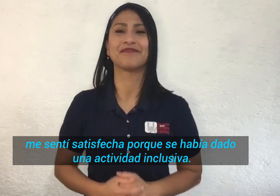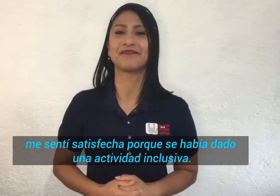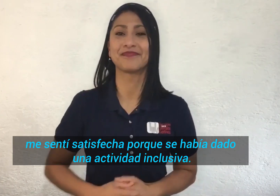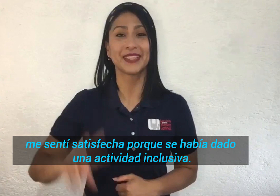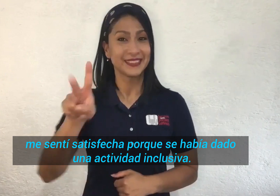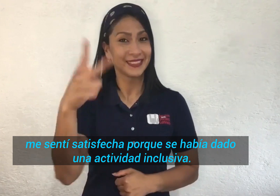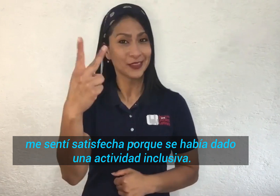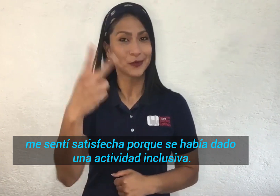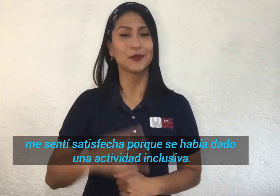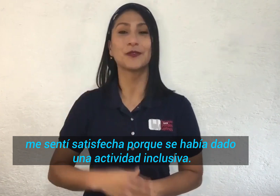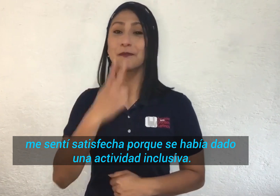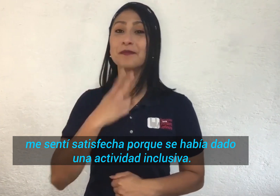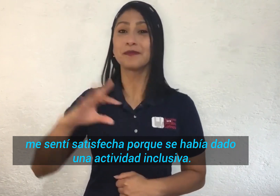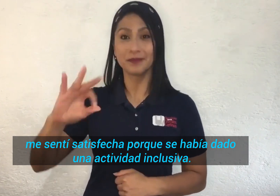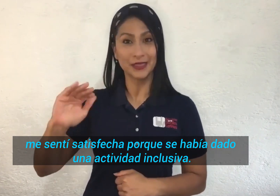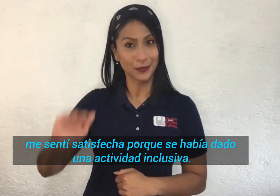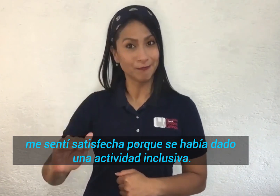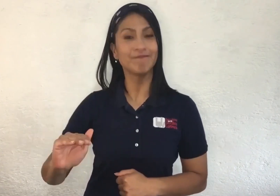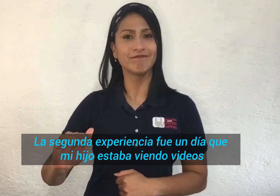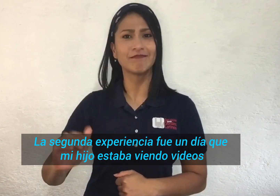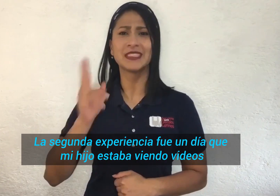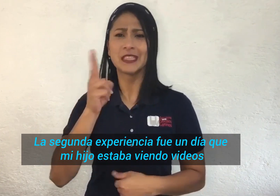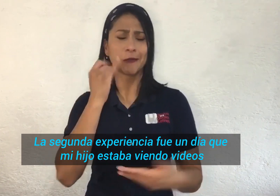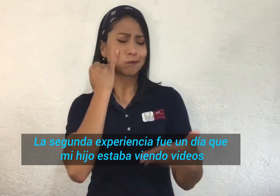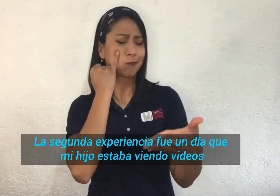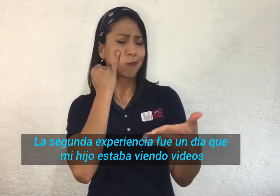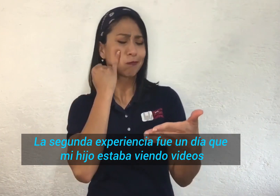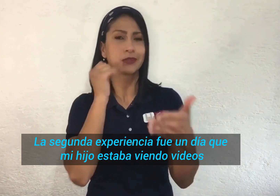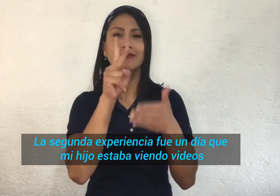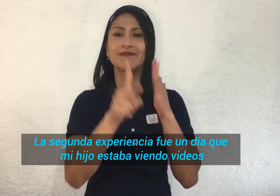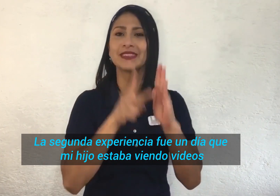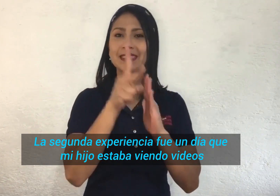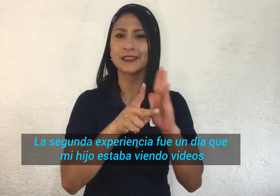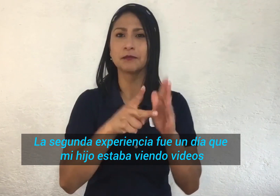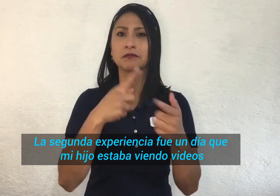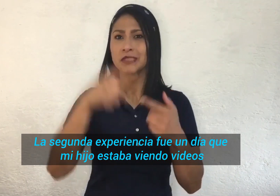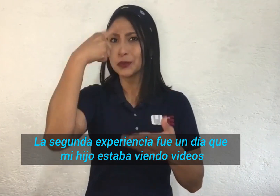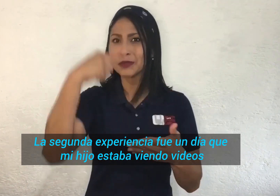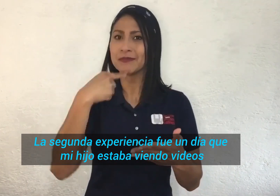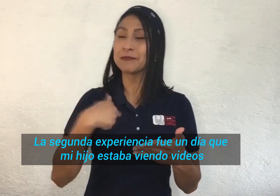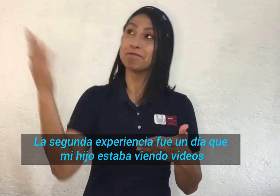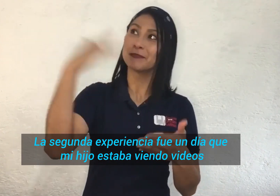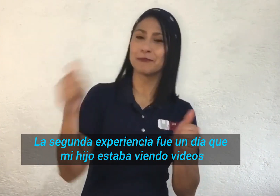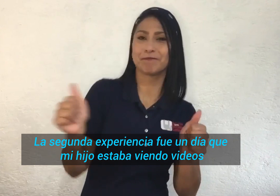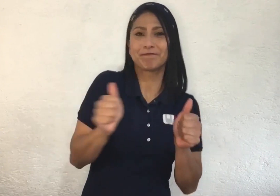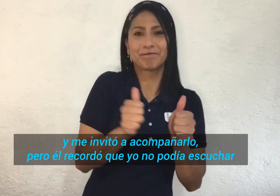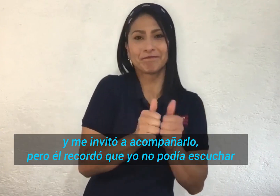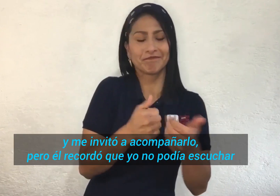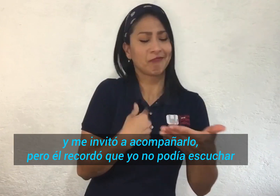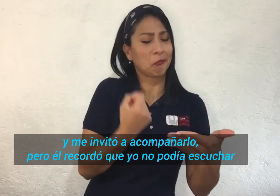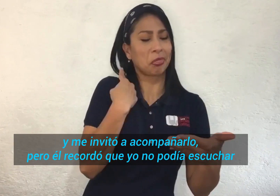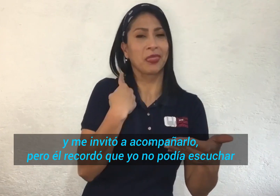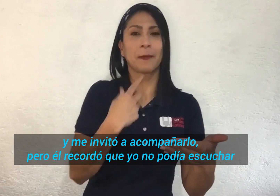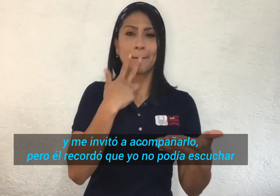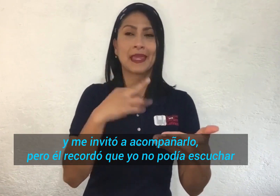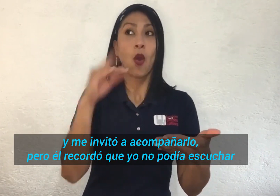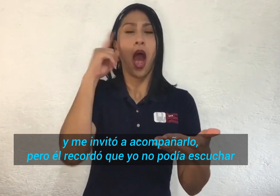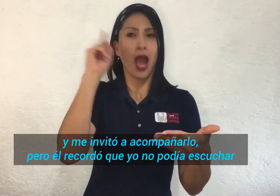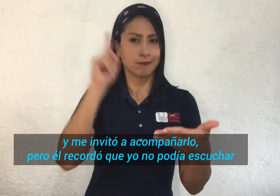actividad inclusiva. La segunda experiencia fue un día que mi hijo estaba viendo videos y me invitó a acompañarlo, pero